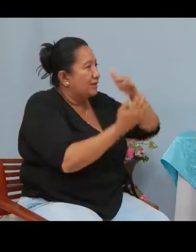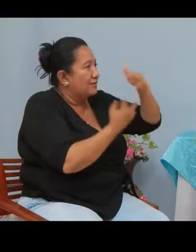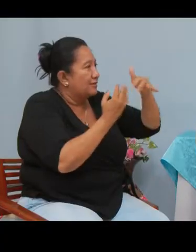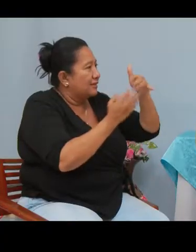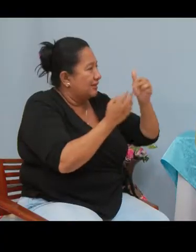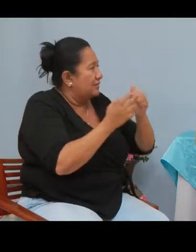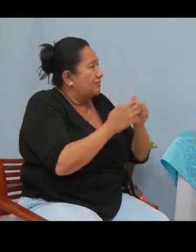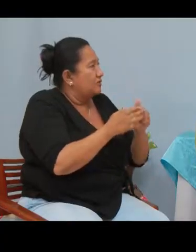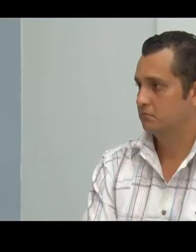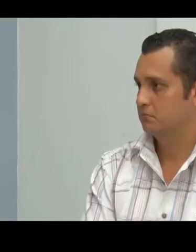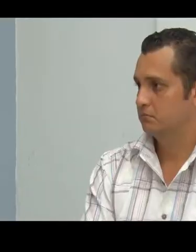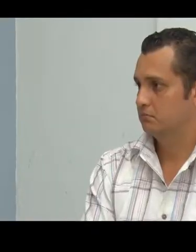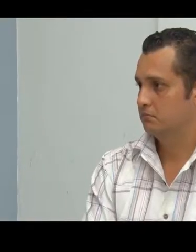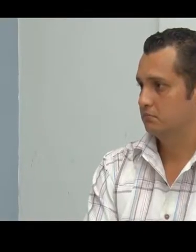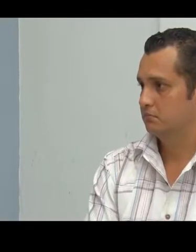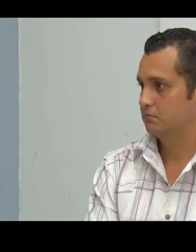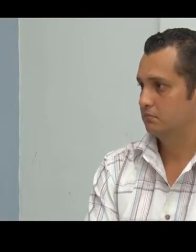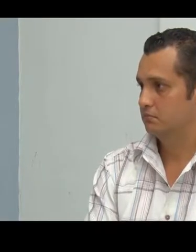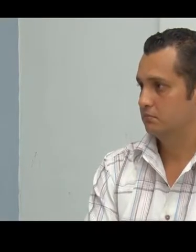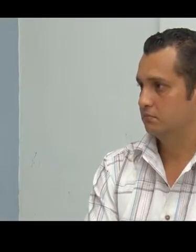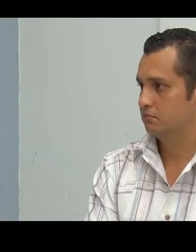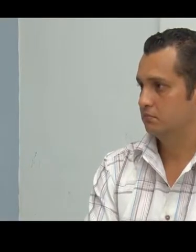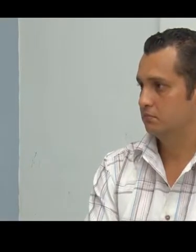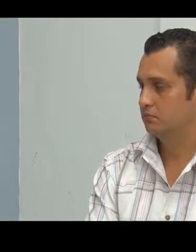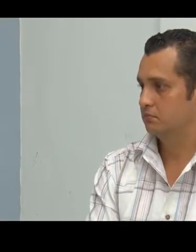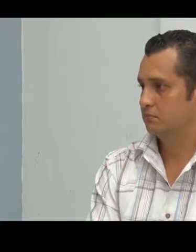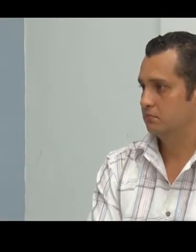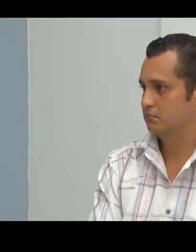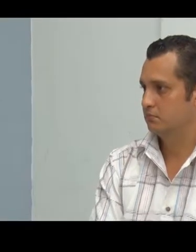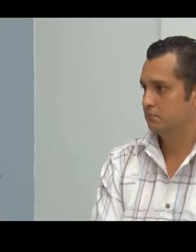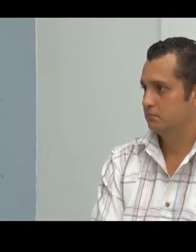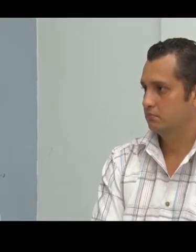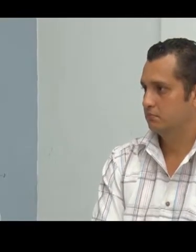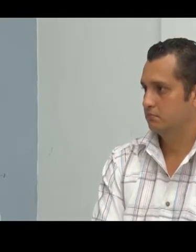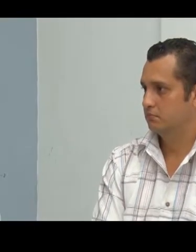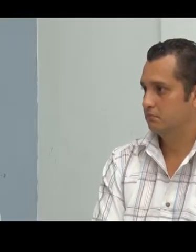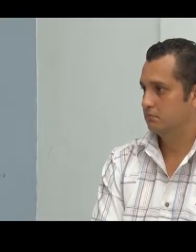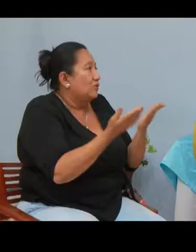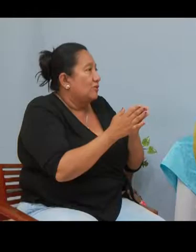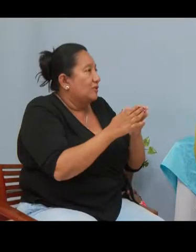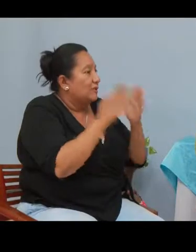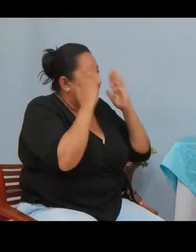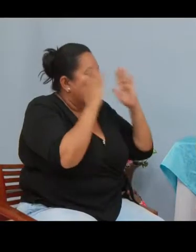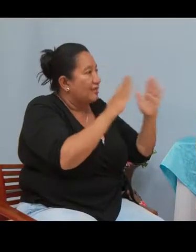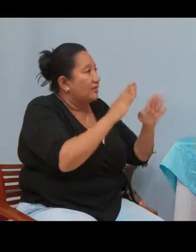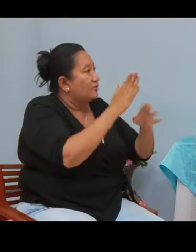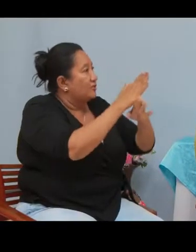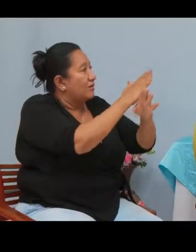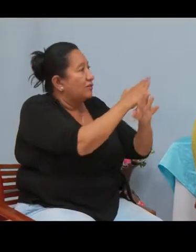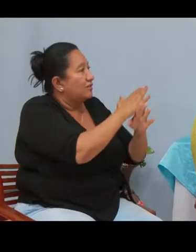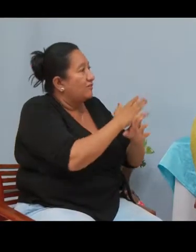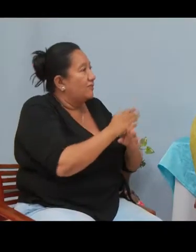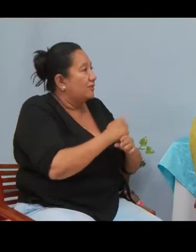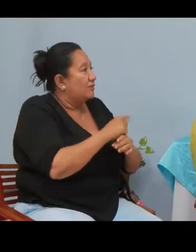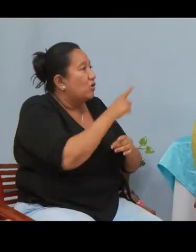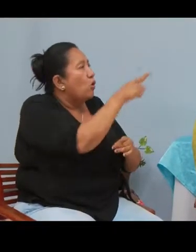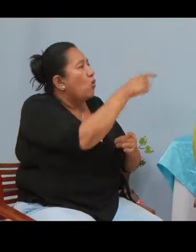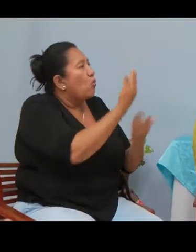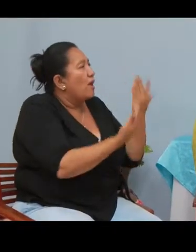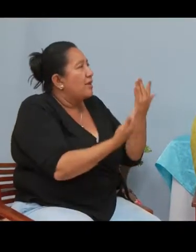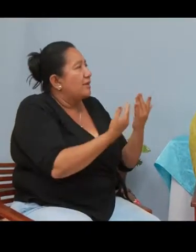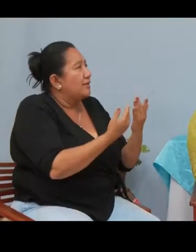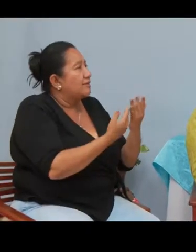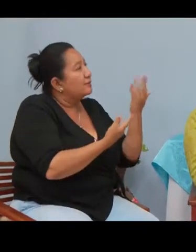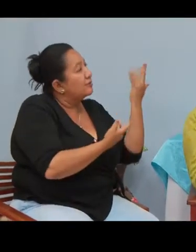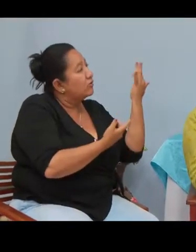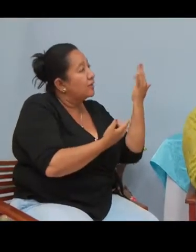decía Tatiana, no solamente en el campo de educación especial, ya hablando de inclusión educativa, de atención a la diversidad. Entonces, ¿cuáles son tus